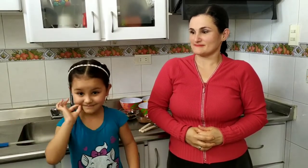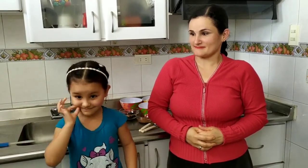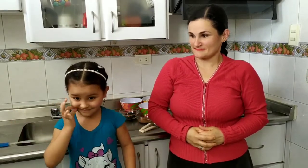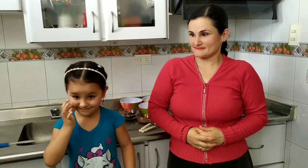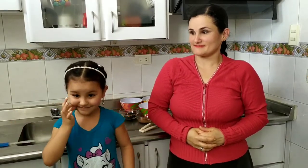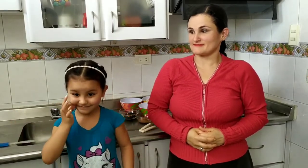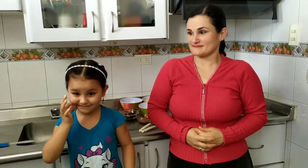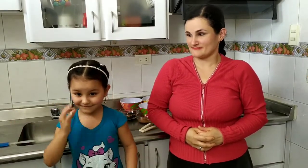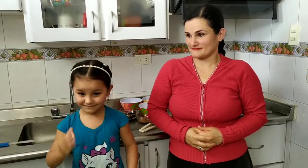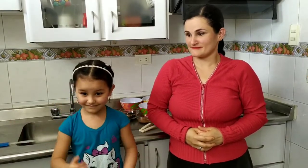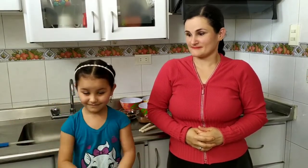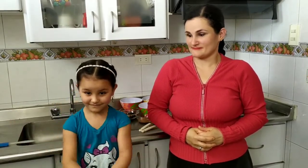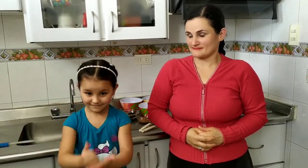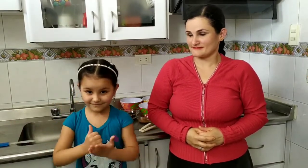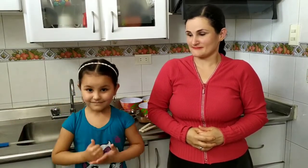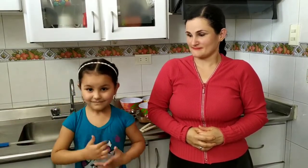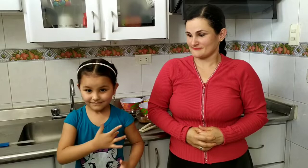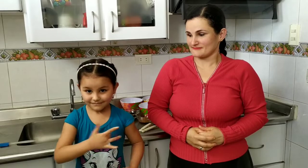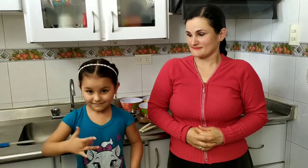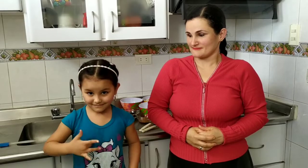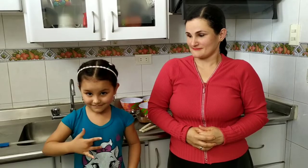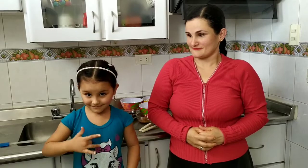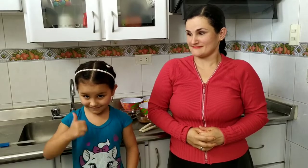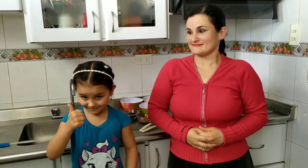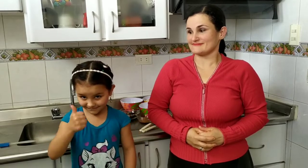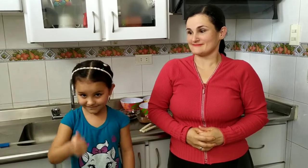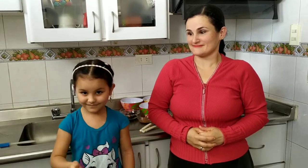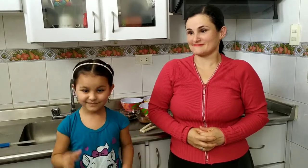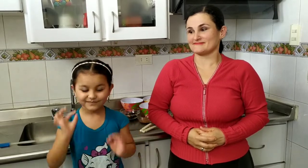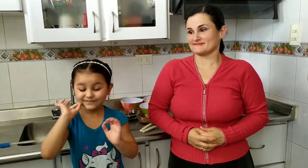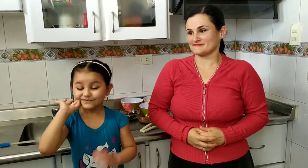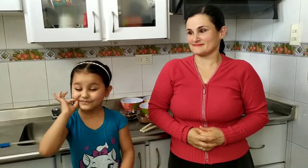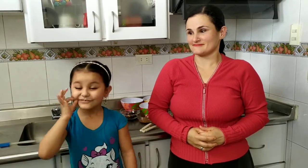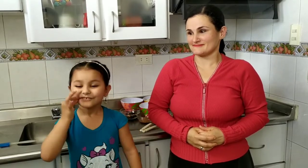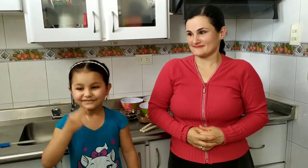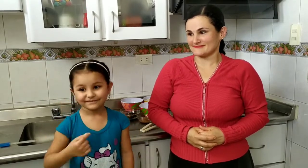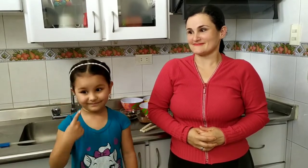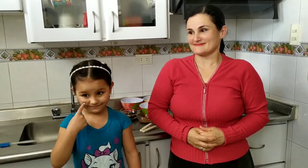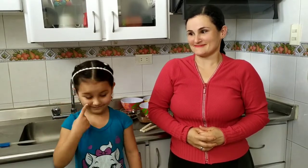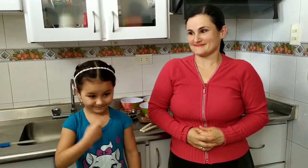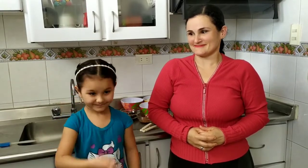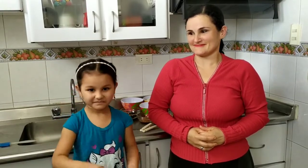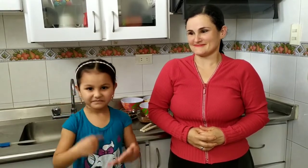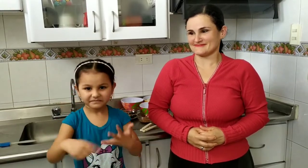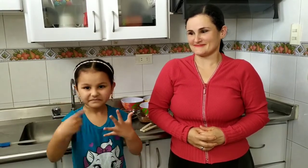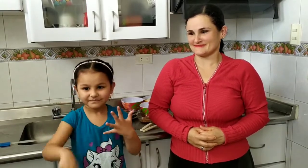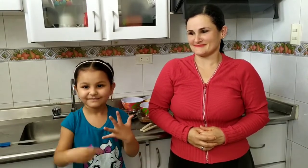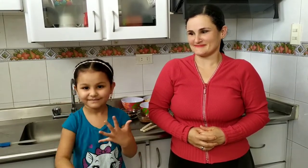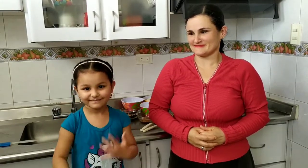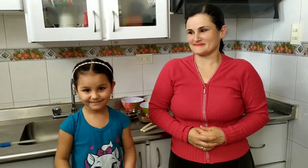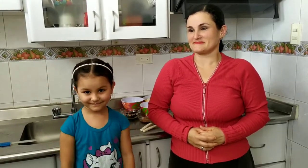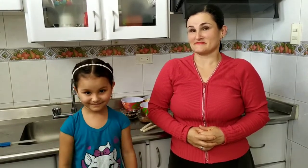avena. Son muy ricas y son muy buenas para la salud. Miremos los ingredientes.